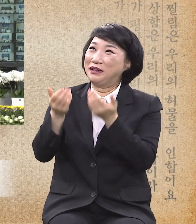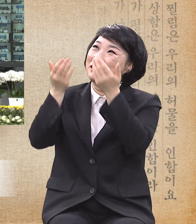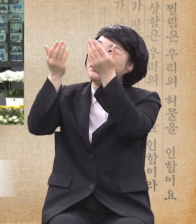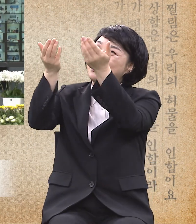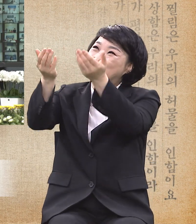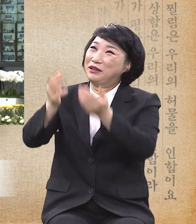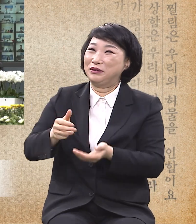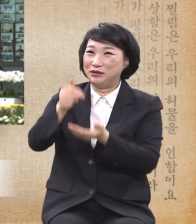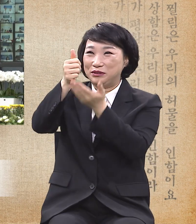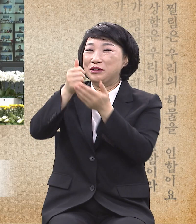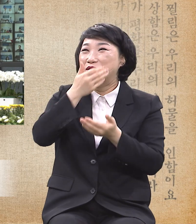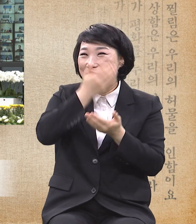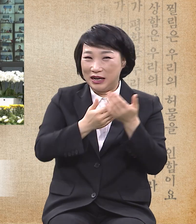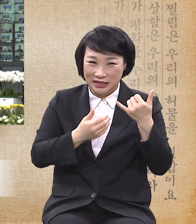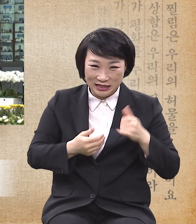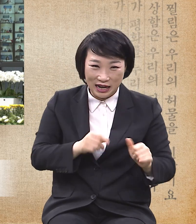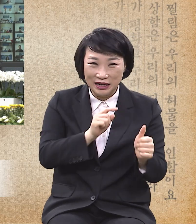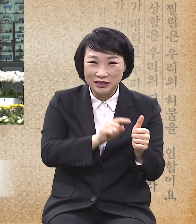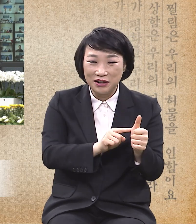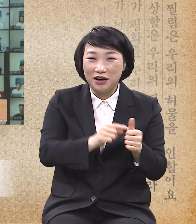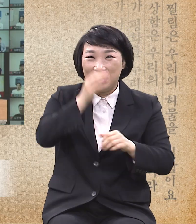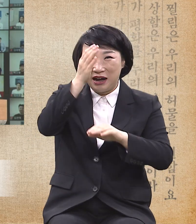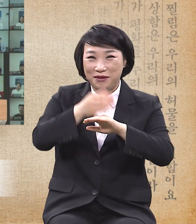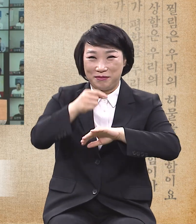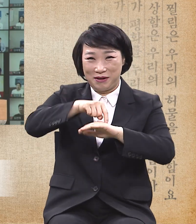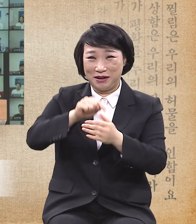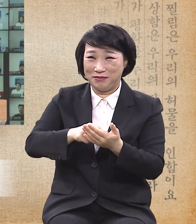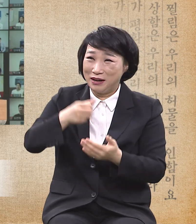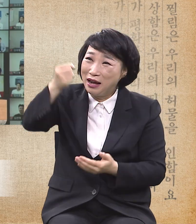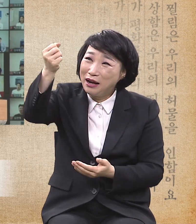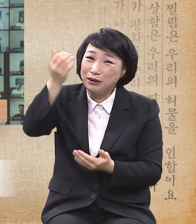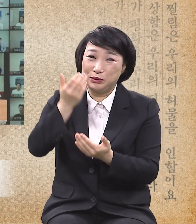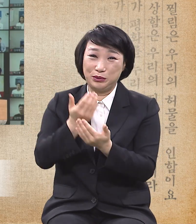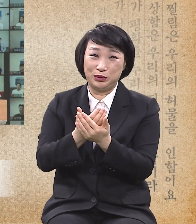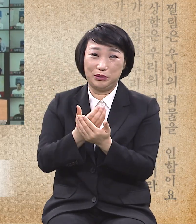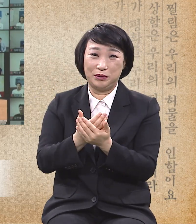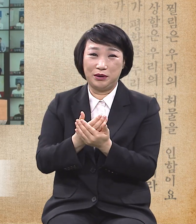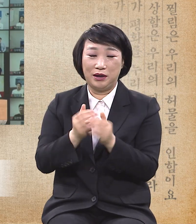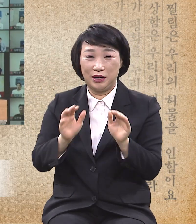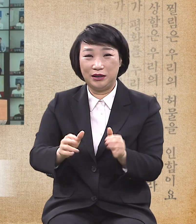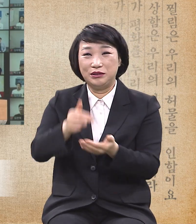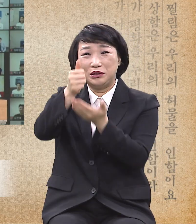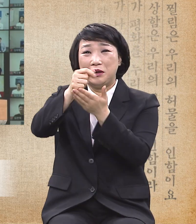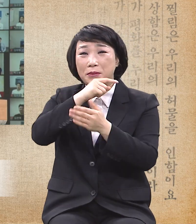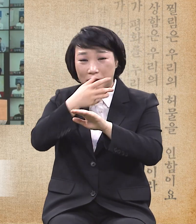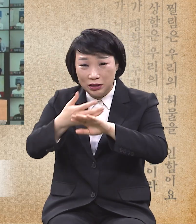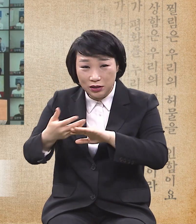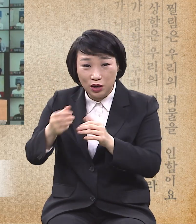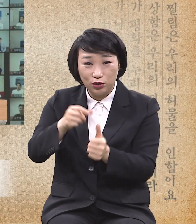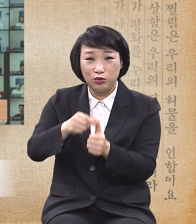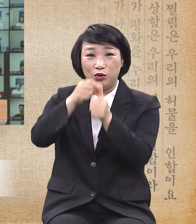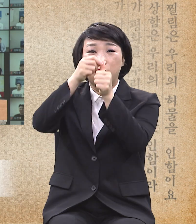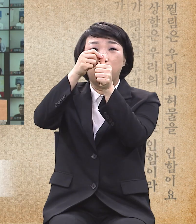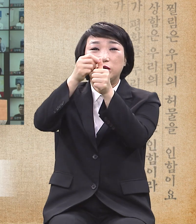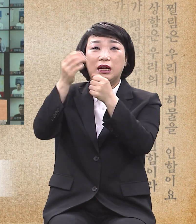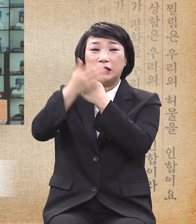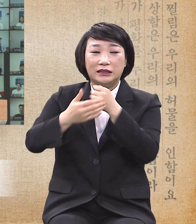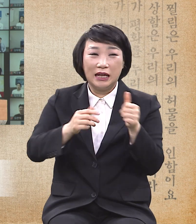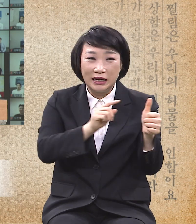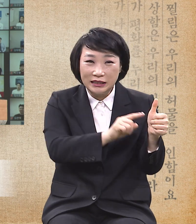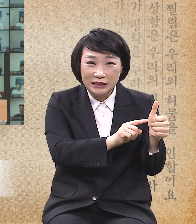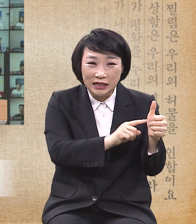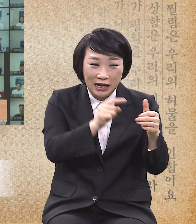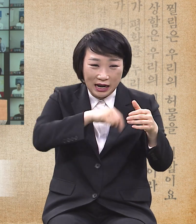주님이 귀한 자녀의 감사의 마음을 받으시고 주님이 피 흘려 구원하신 은혜 저